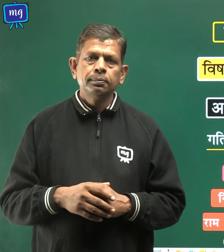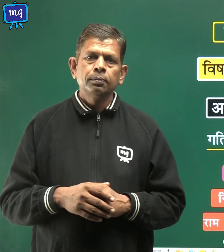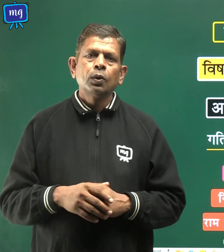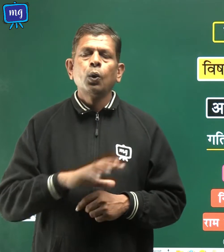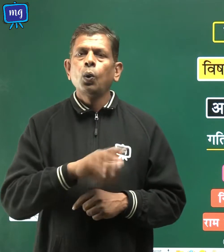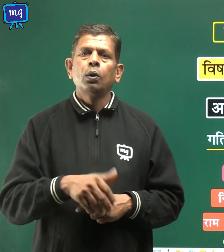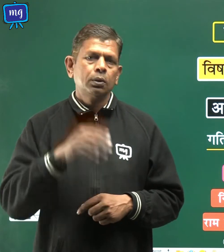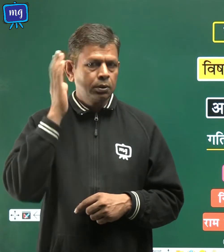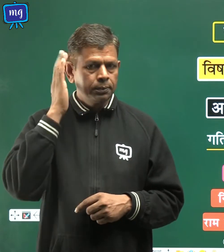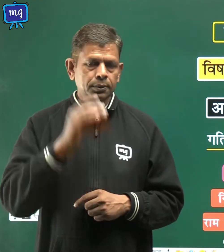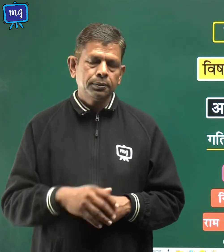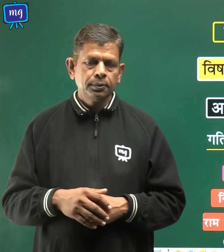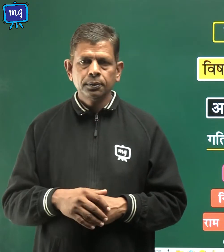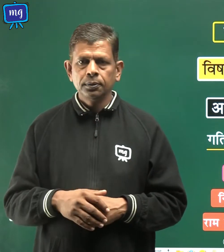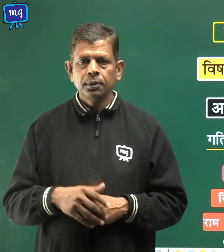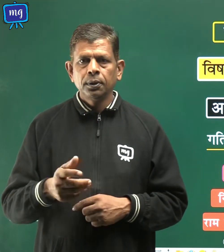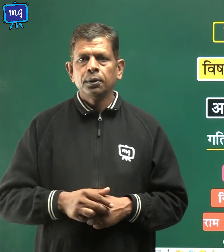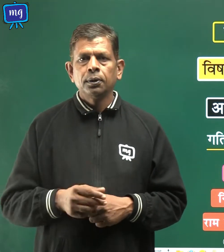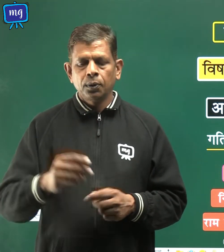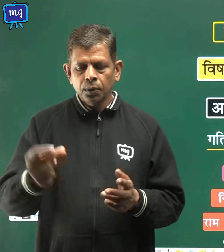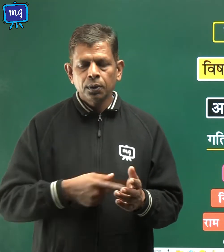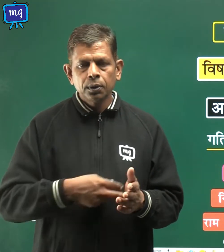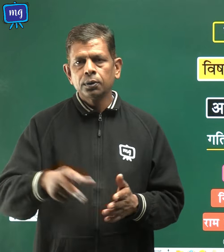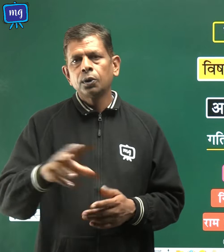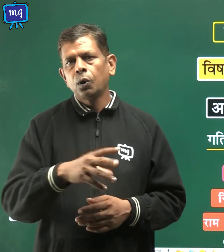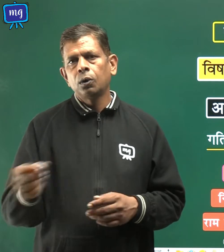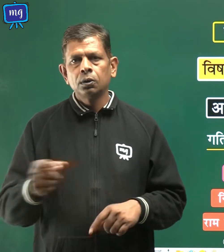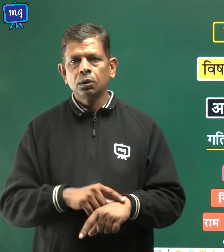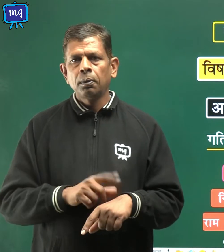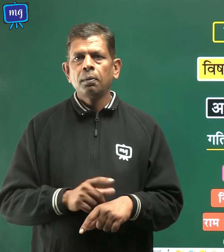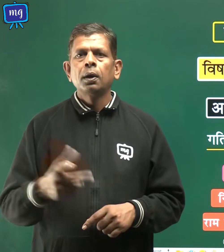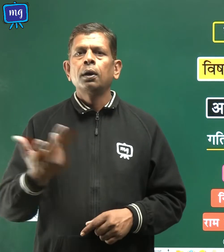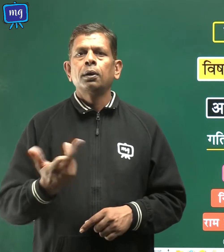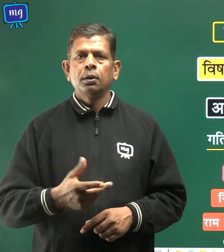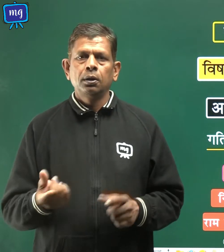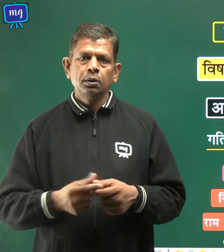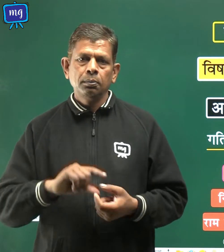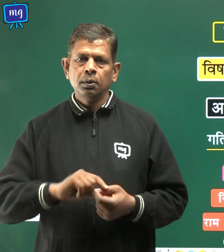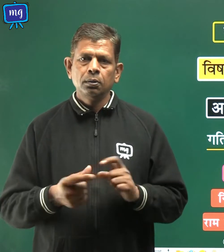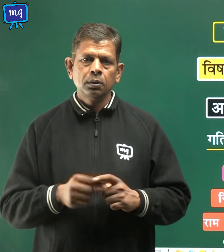और समझा कि गति एवं समय में क्या संबंध होता है।